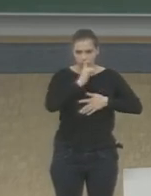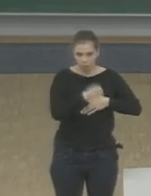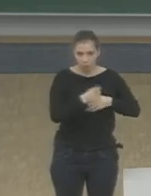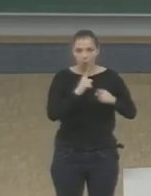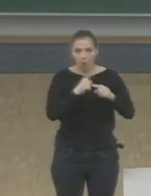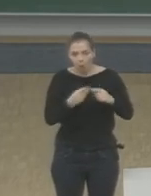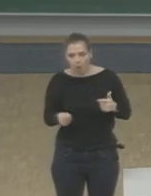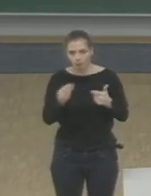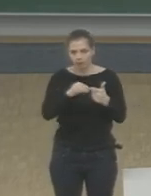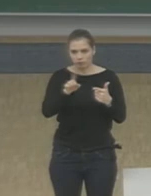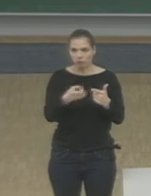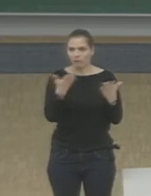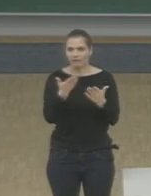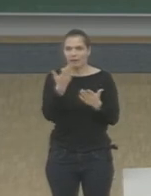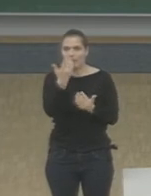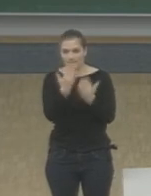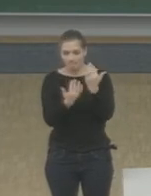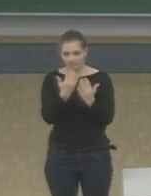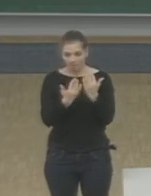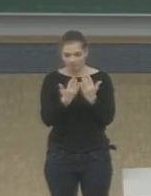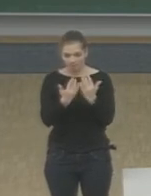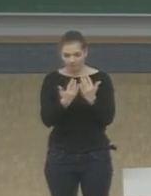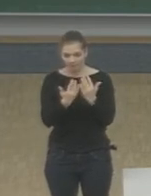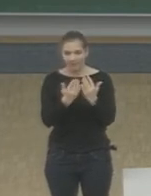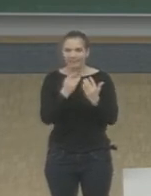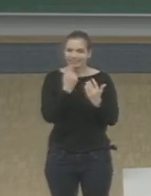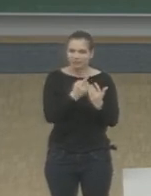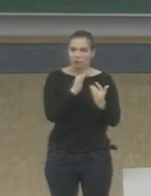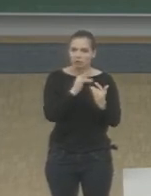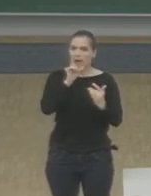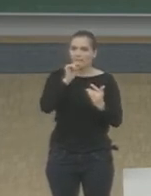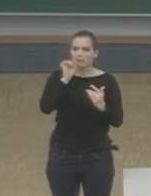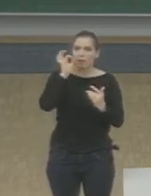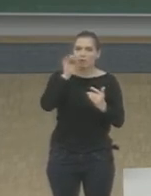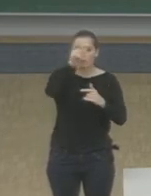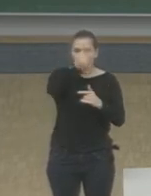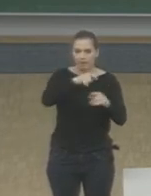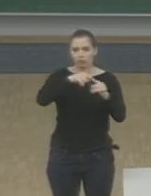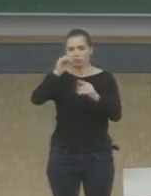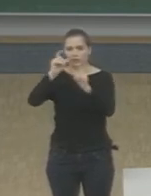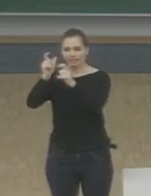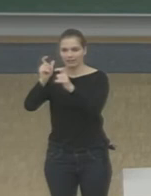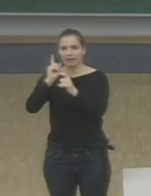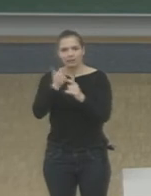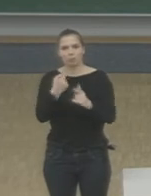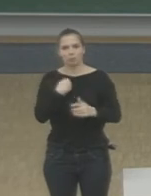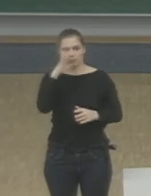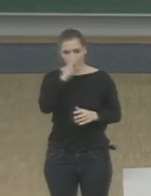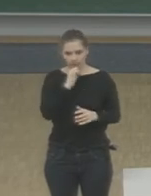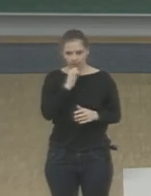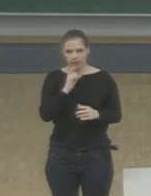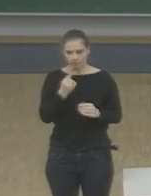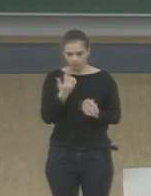Beschäftigung mit der Bedeutung von Mathematik für Mensch und Gesellschaft. Eine Ahnung davon, wie Mathematik gleichsam